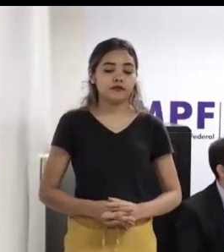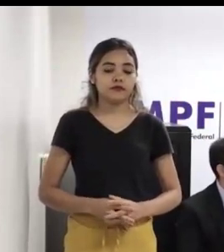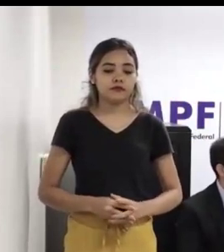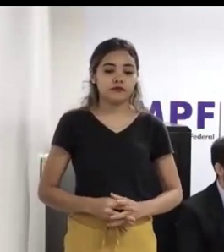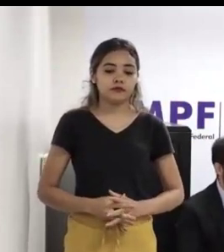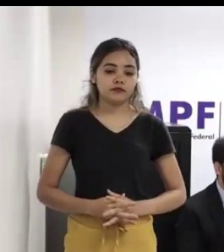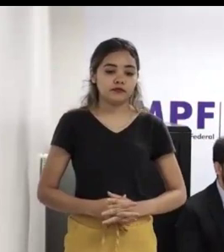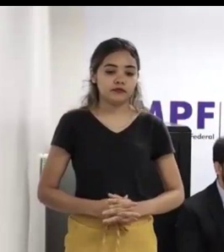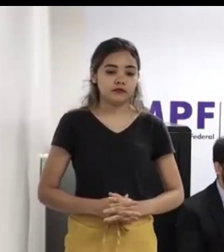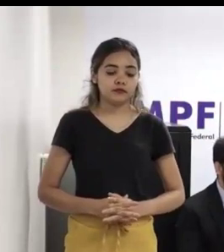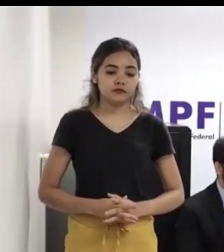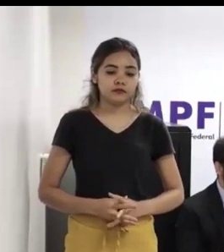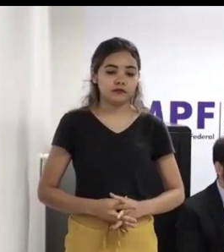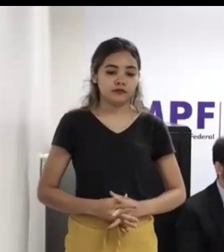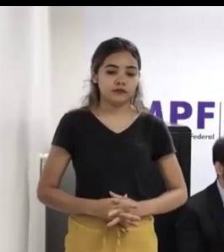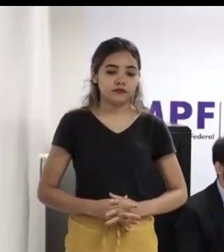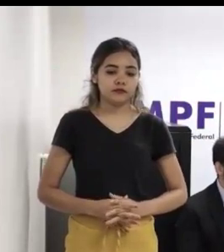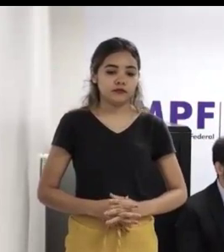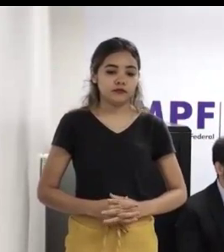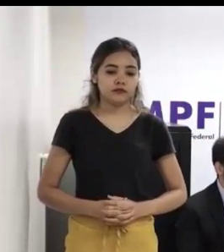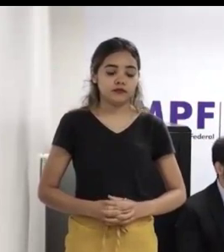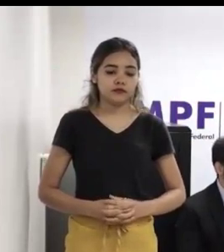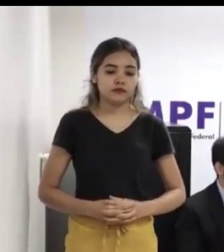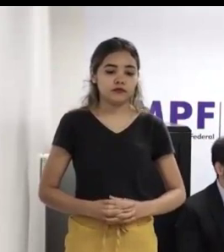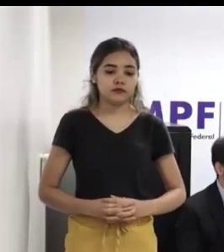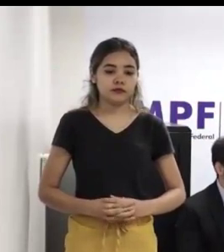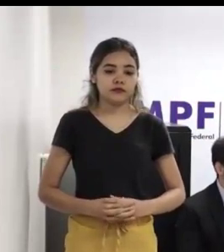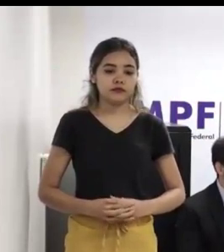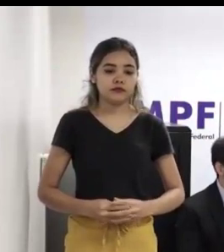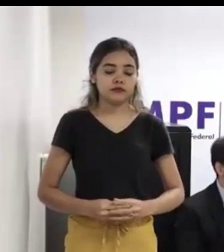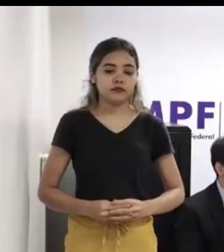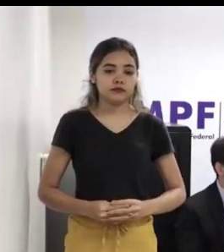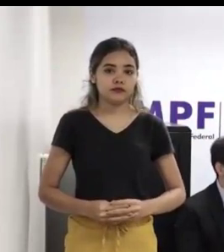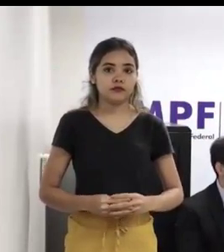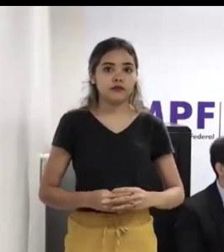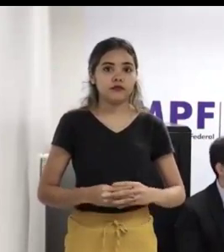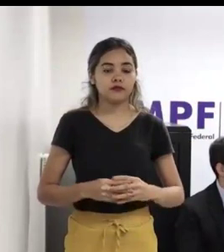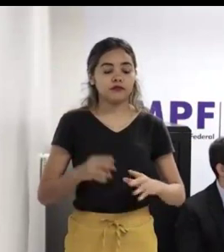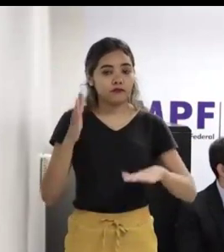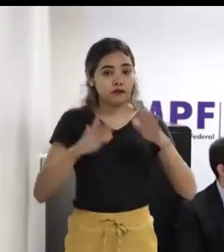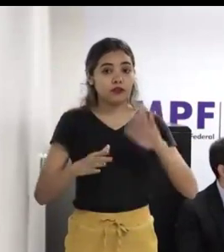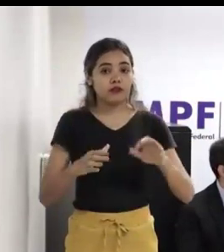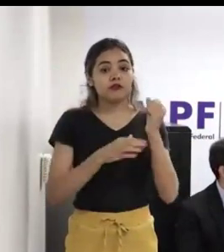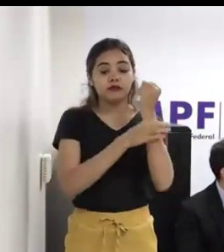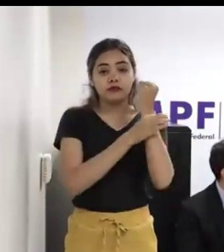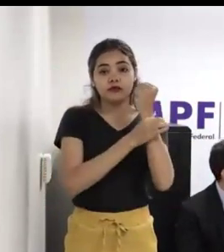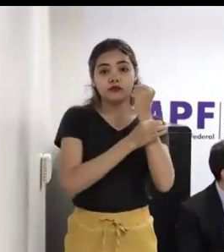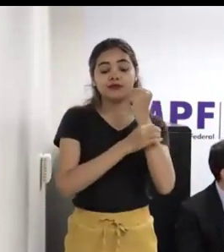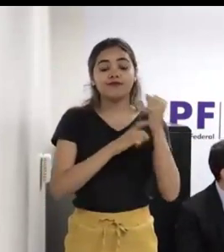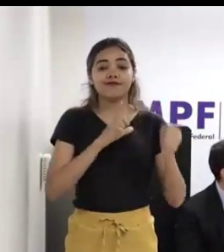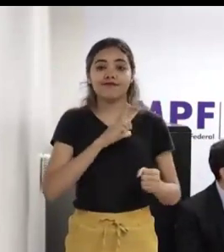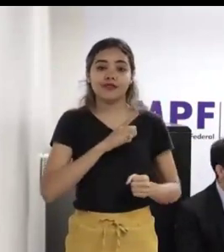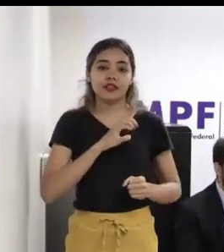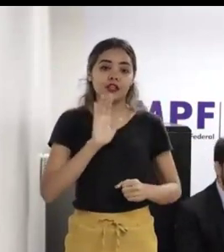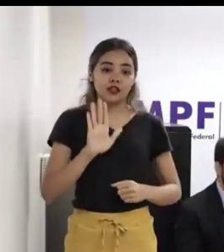ferramentas Dee são residenciais que se estabelece a criança traga para dentro de casa o agressor né e isso